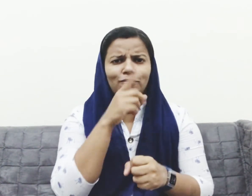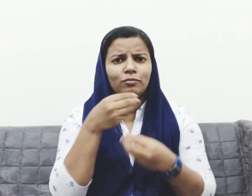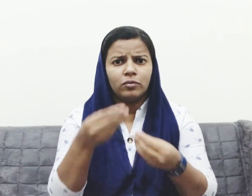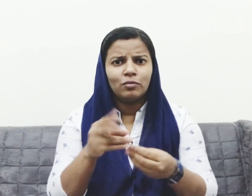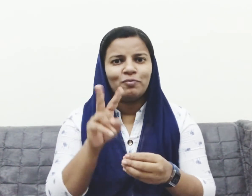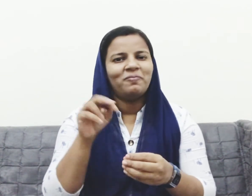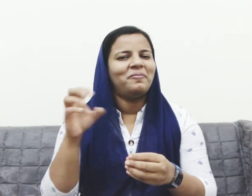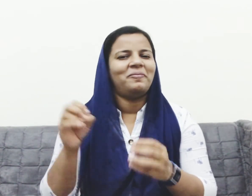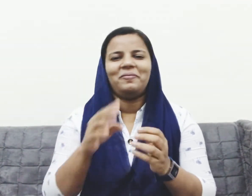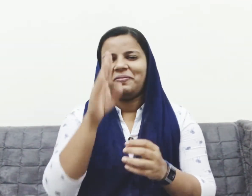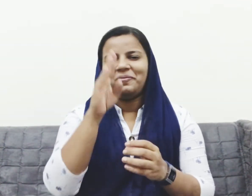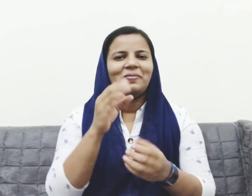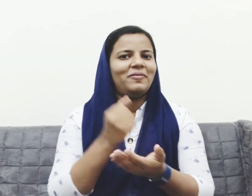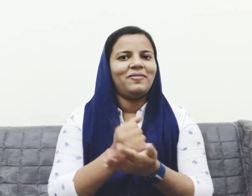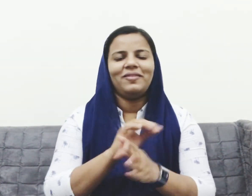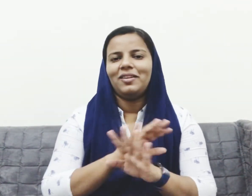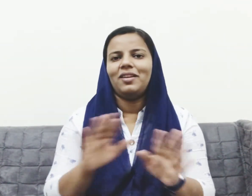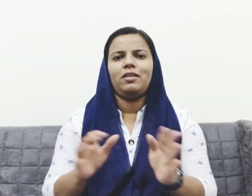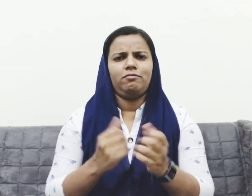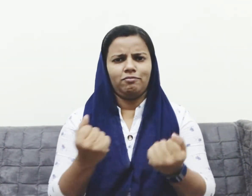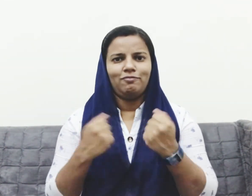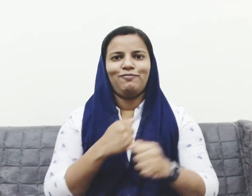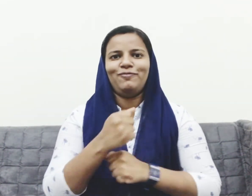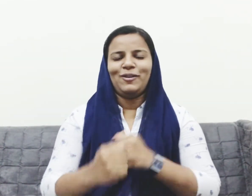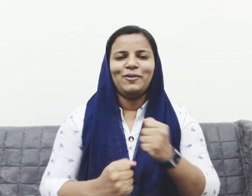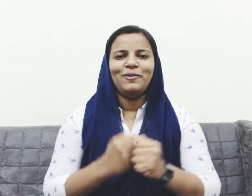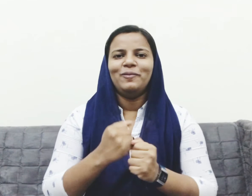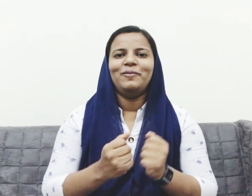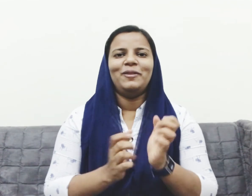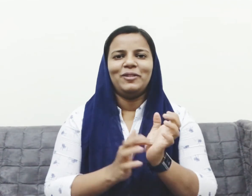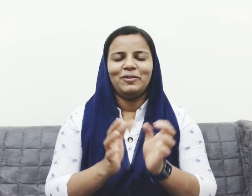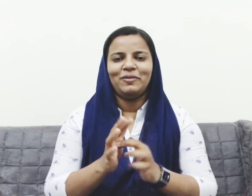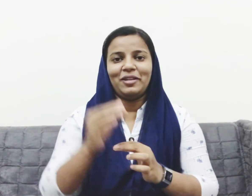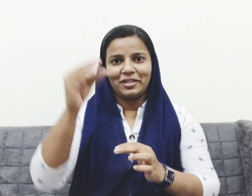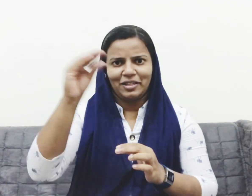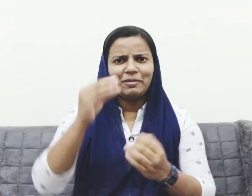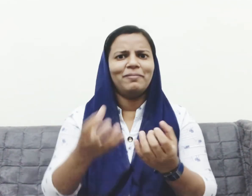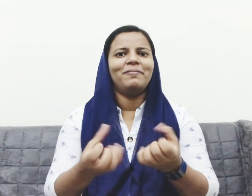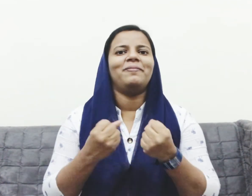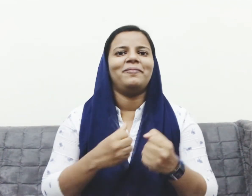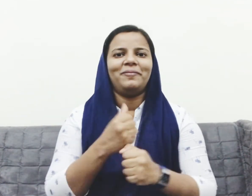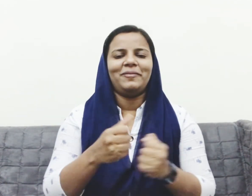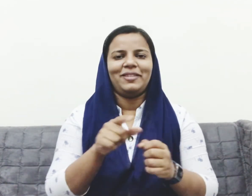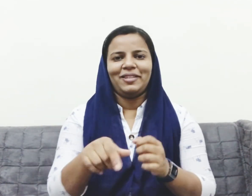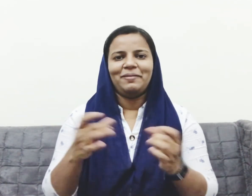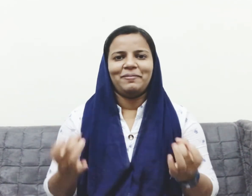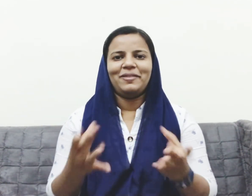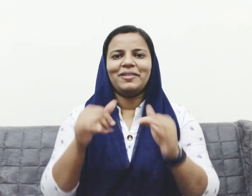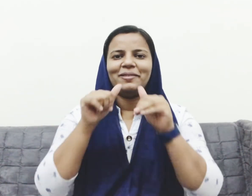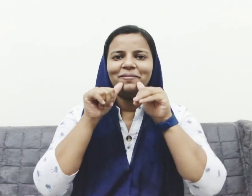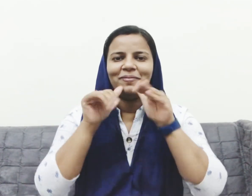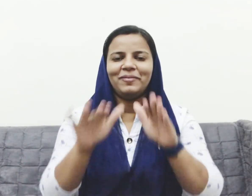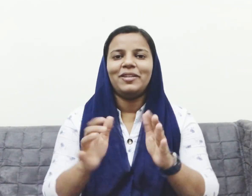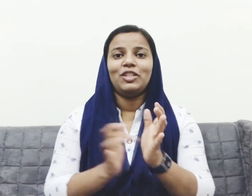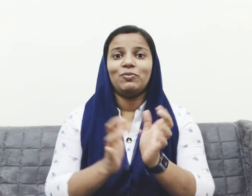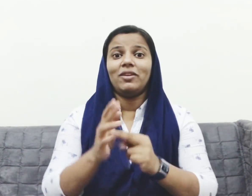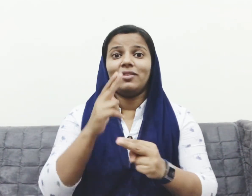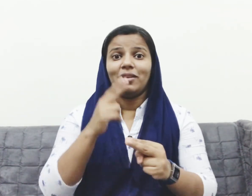പോകാൻ പിതാവ് അനുവദിക്കത്തില്ല. അതുകൊണ്ട് ധൈര്യമായിട്ട് ഓടിച്ചെന്ന് കർത്താവിൽ നിന്ന് കൃപ പ്രാപിച്ചാട്ടെ. കർത്താവ് നിങ്ങളെ ഈ പകൽക്കാലം അനുഗ്രഹിക്കട്ടെ. യേശു